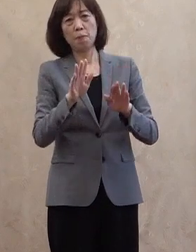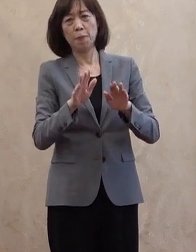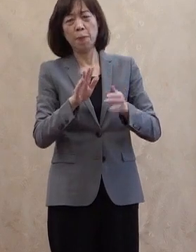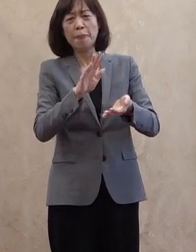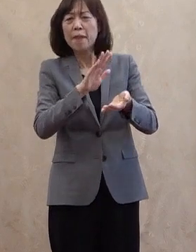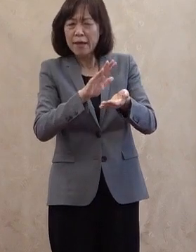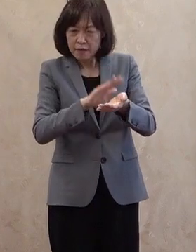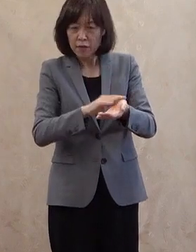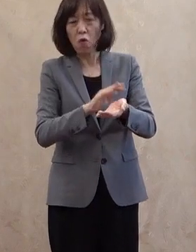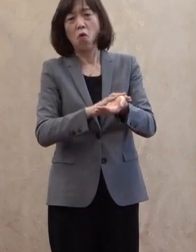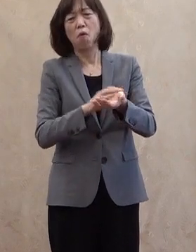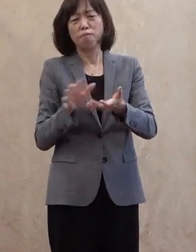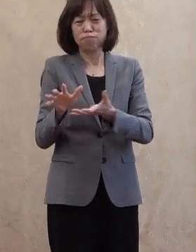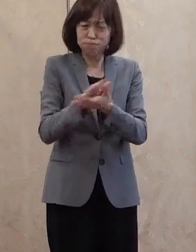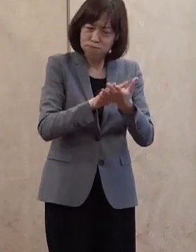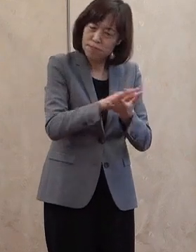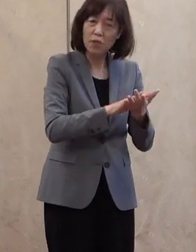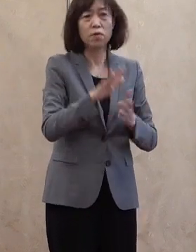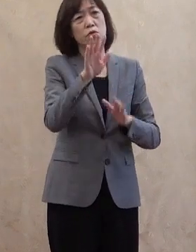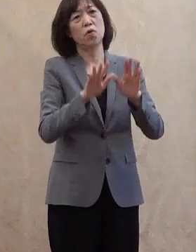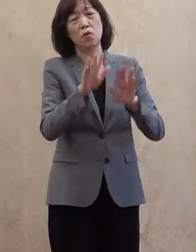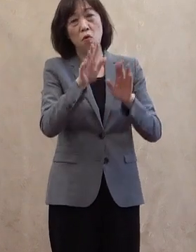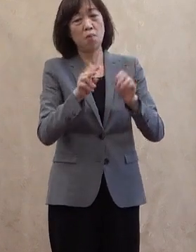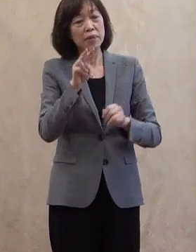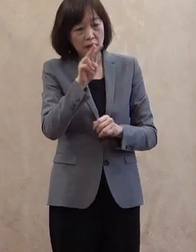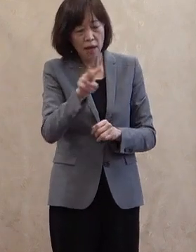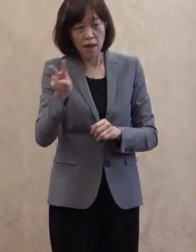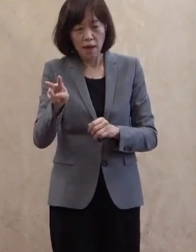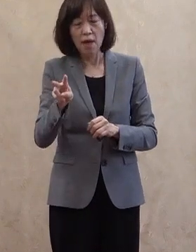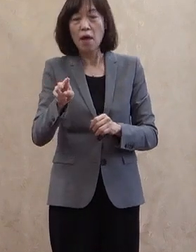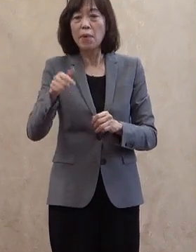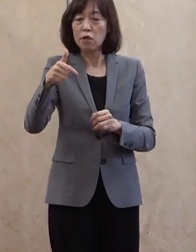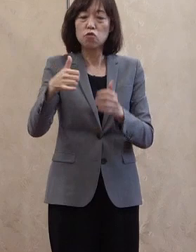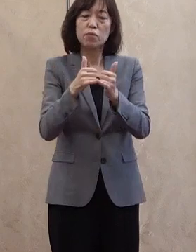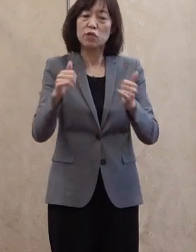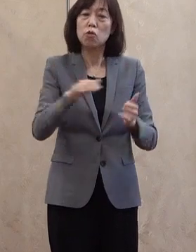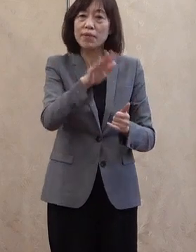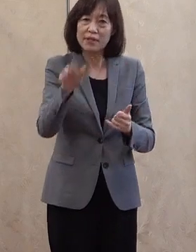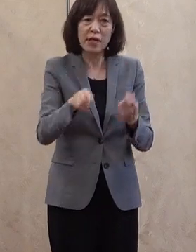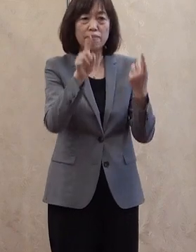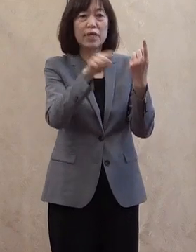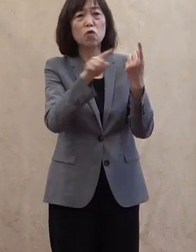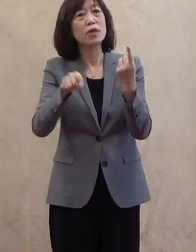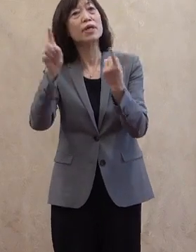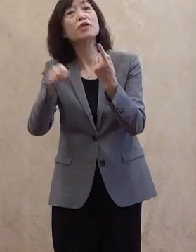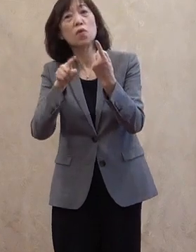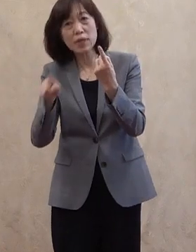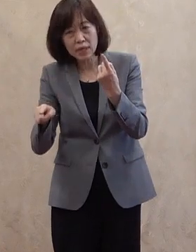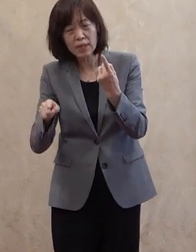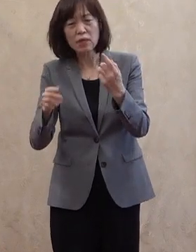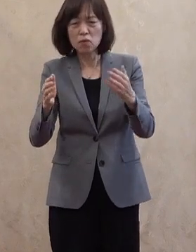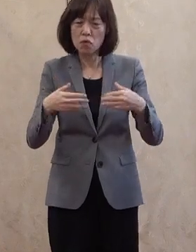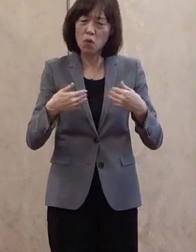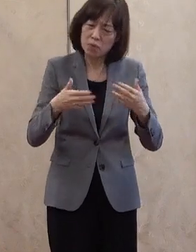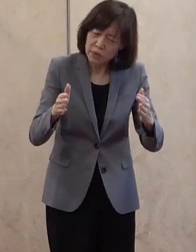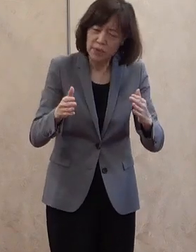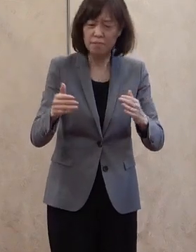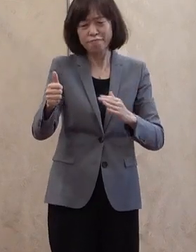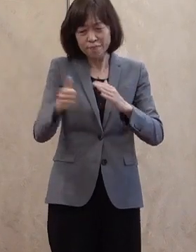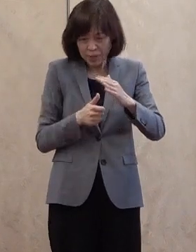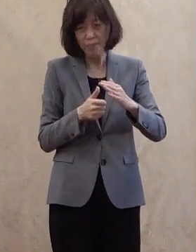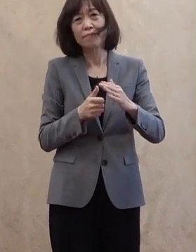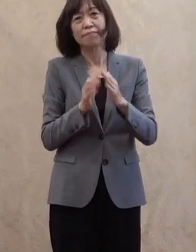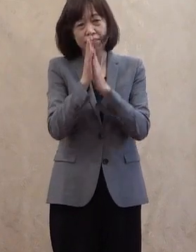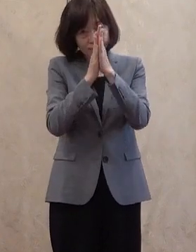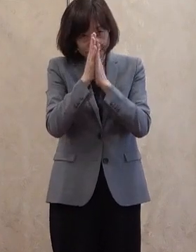っている状況を踏まえてですね、府民の皆様お一人お一人に不要不急の外出の自粛をお願いすると、そうしていただくことで感